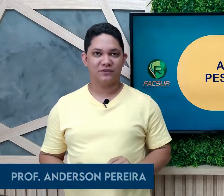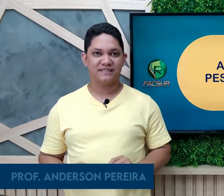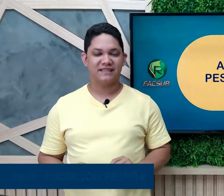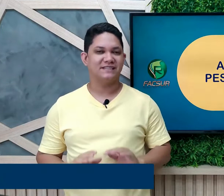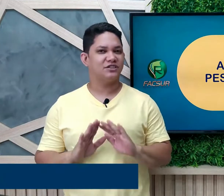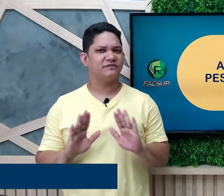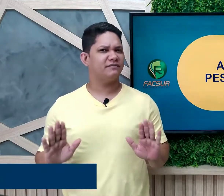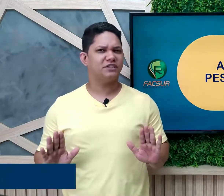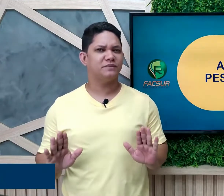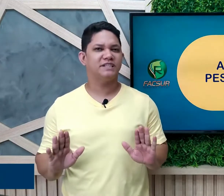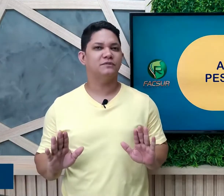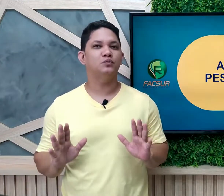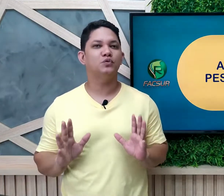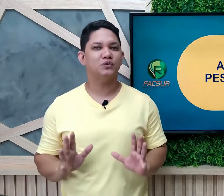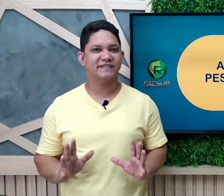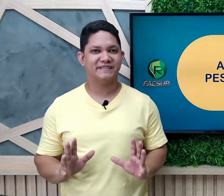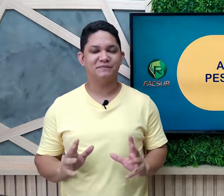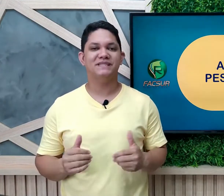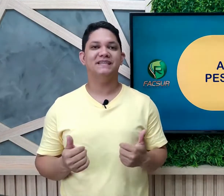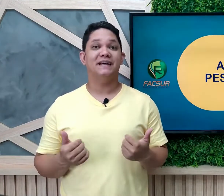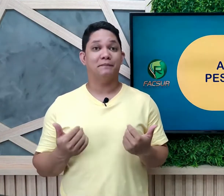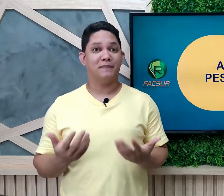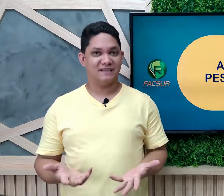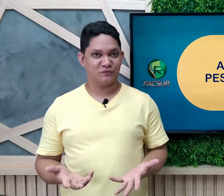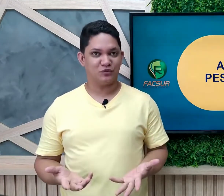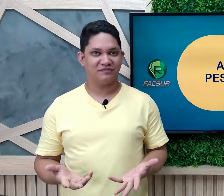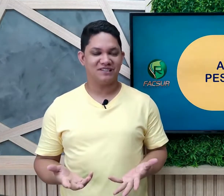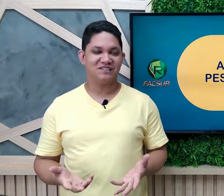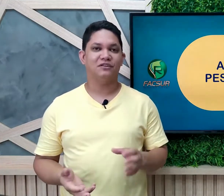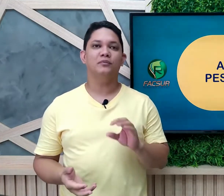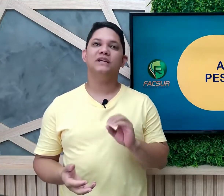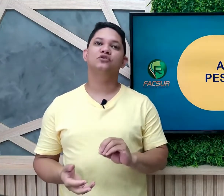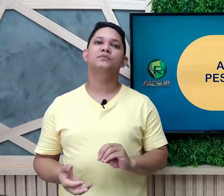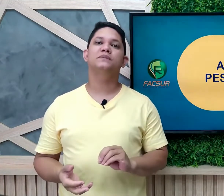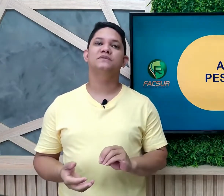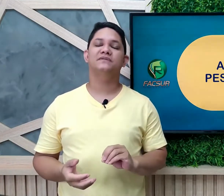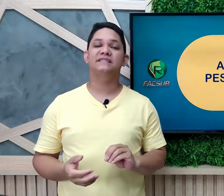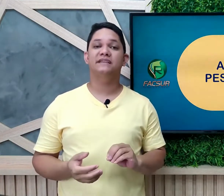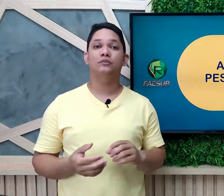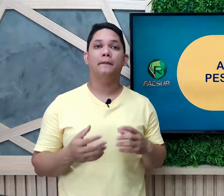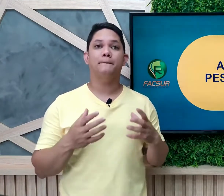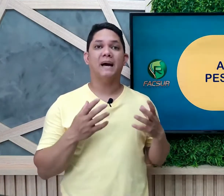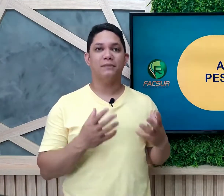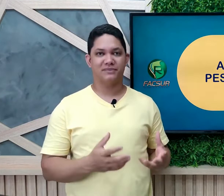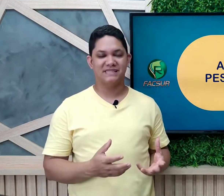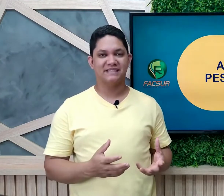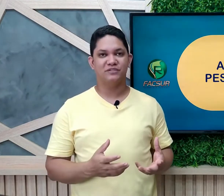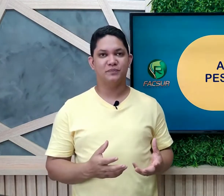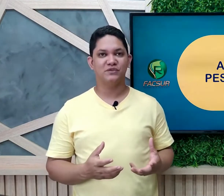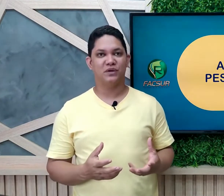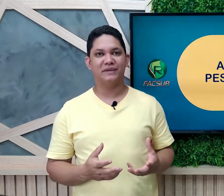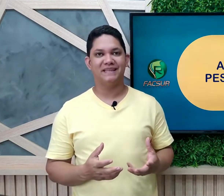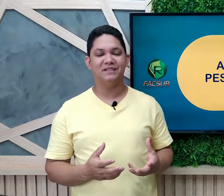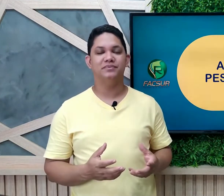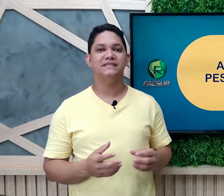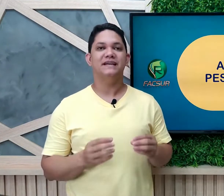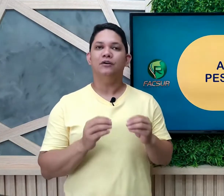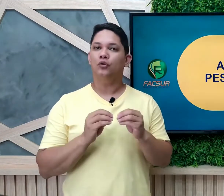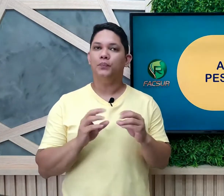língua de sinais. A gente vai ver de maneira muito simples, mas muito efetiva, como é que nós podemos fazer uma apresentação pessoal em Libras com